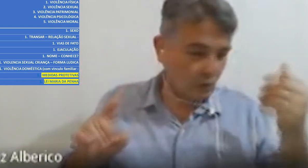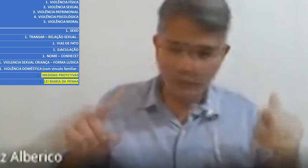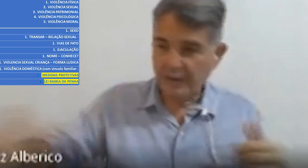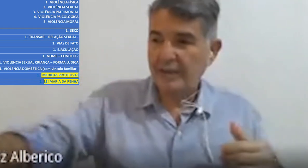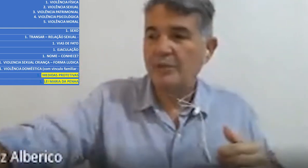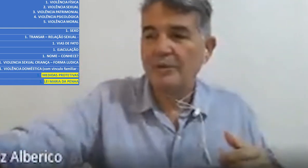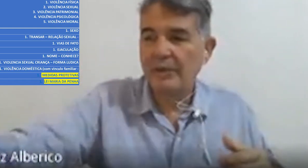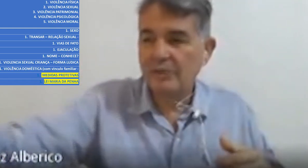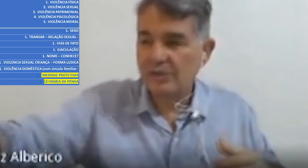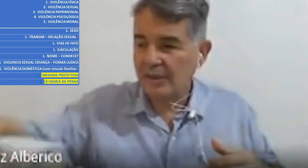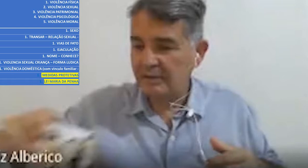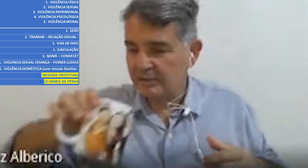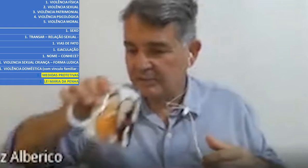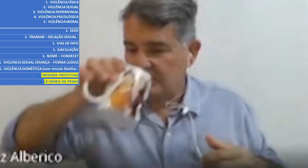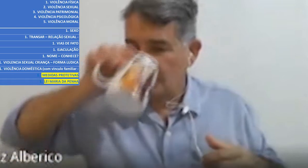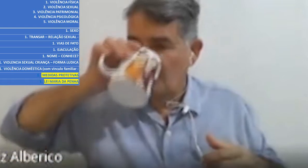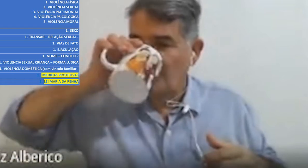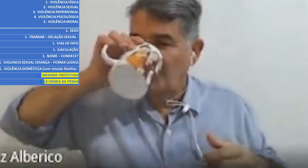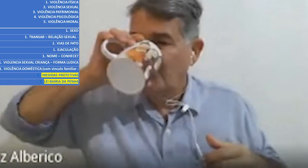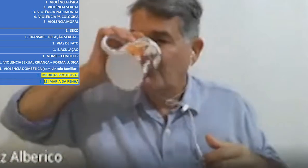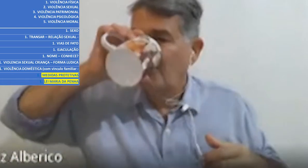foi naquele momento que estava